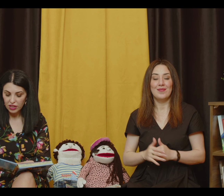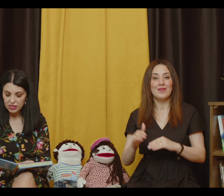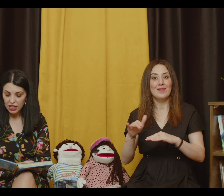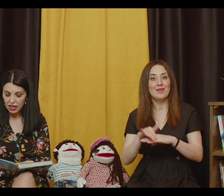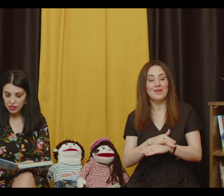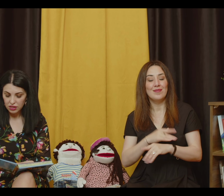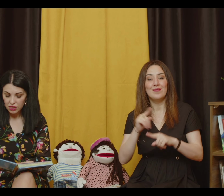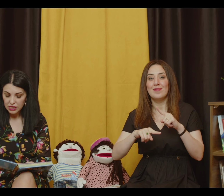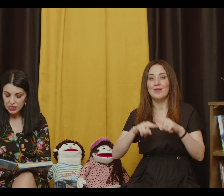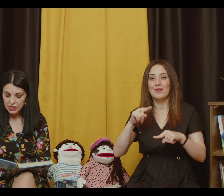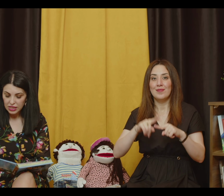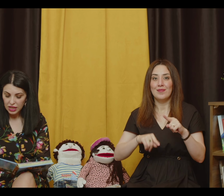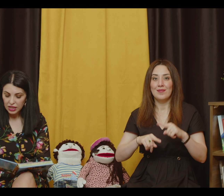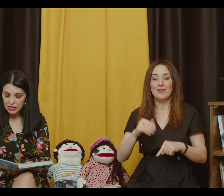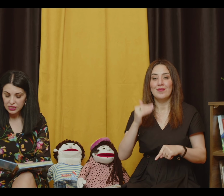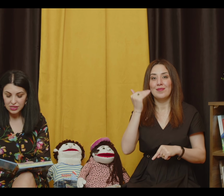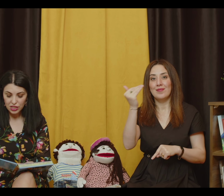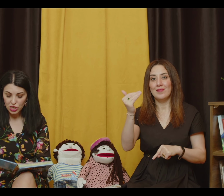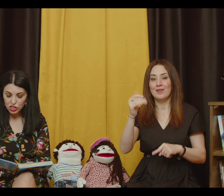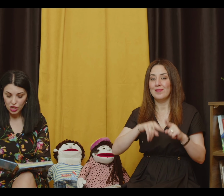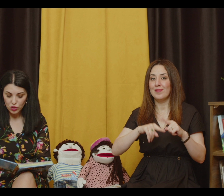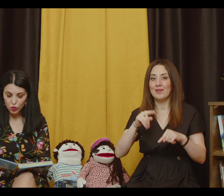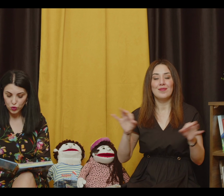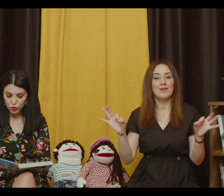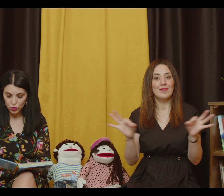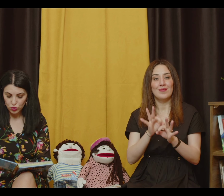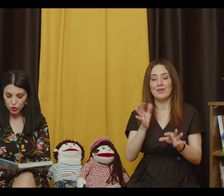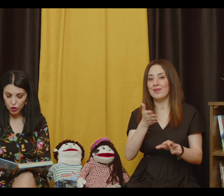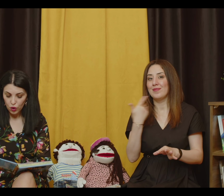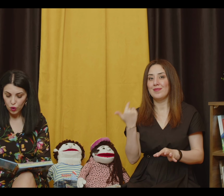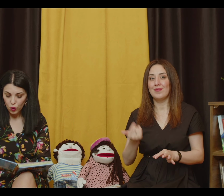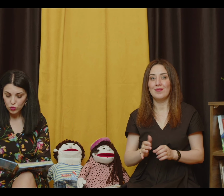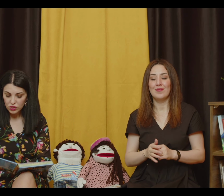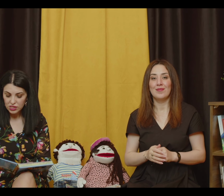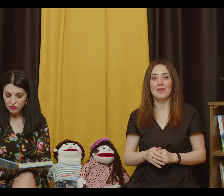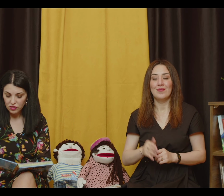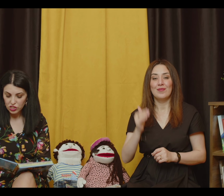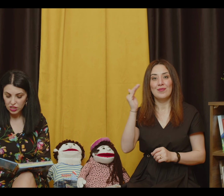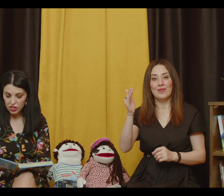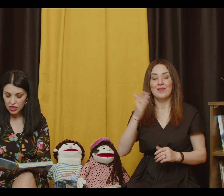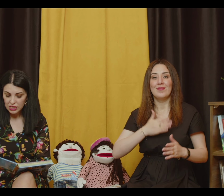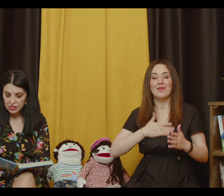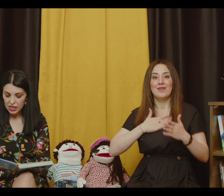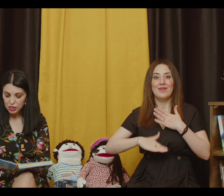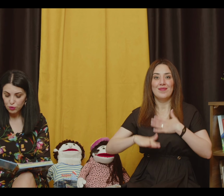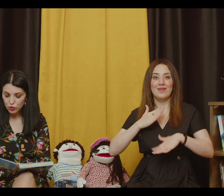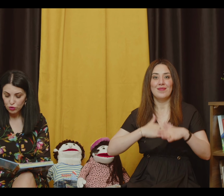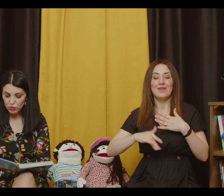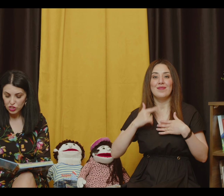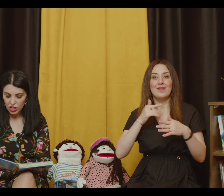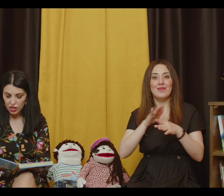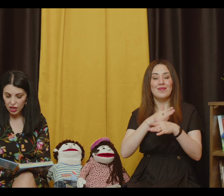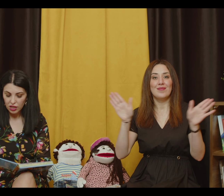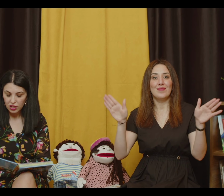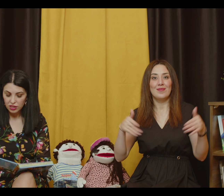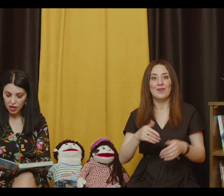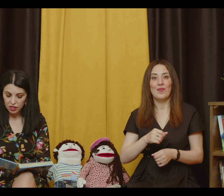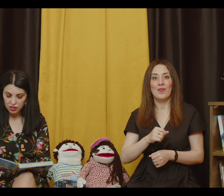Əziz vətən, səndən əziz heç nə yoxdur. Onun sevincli səsi bütün